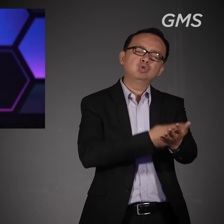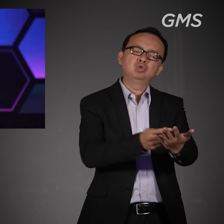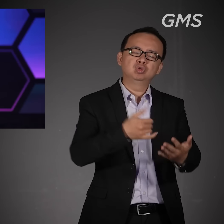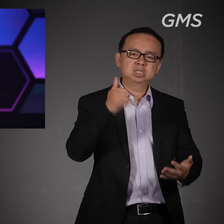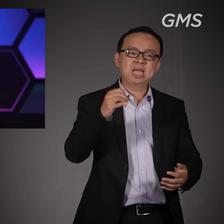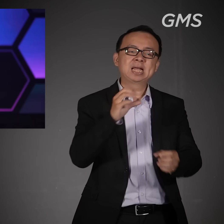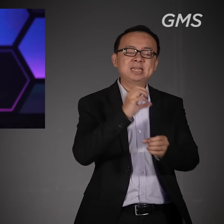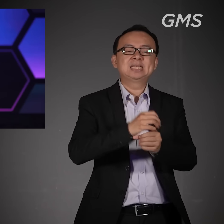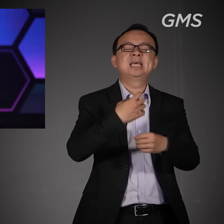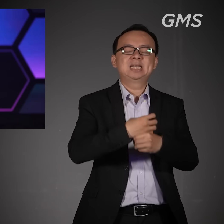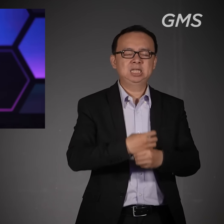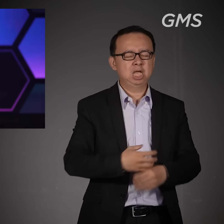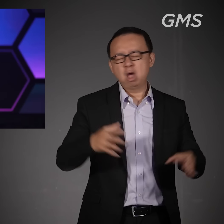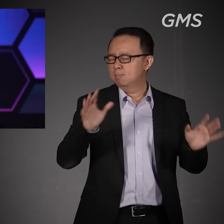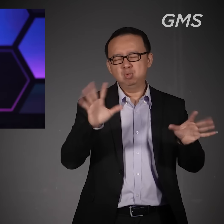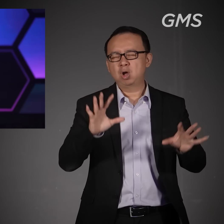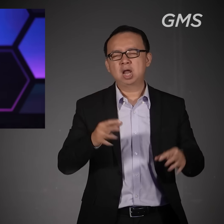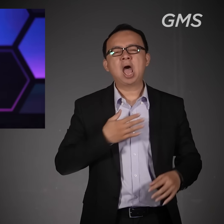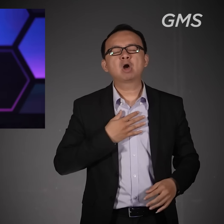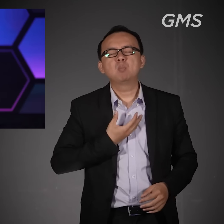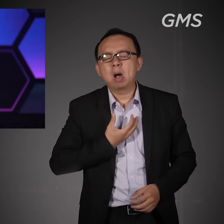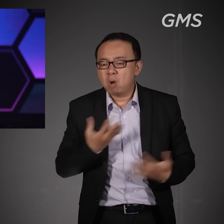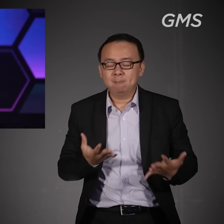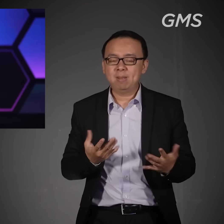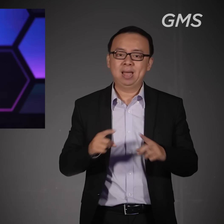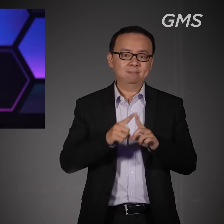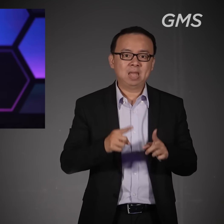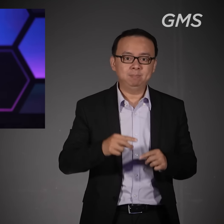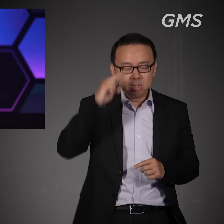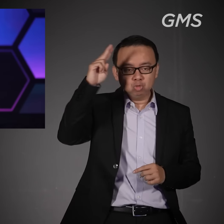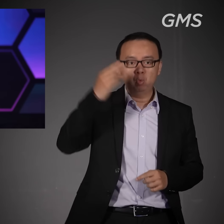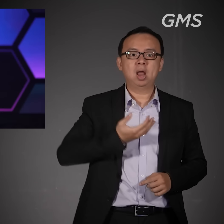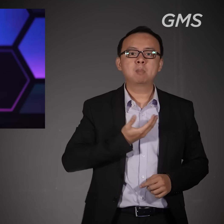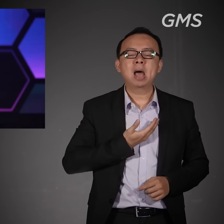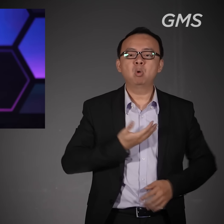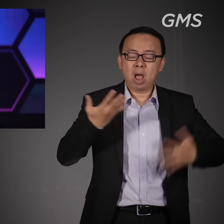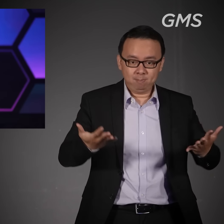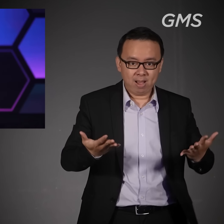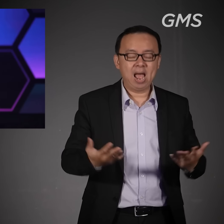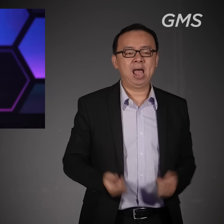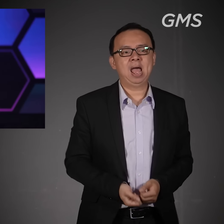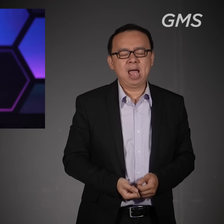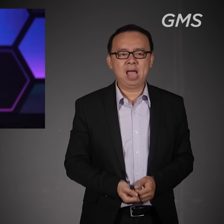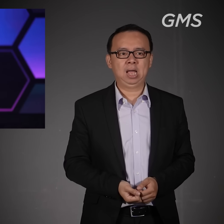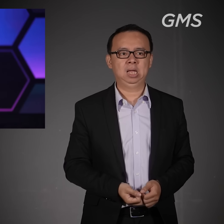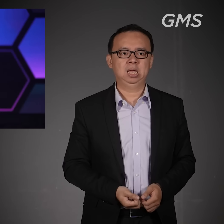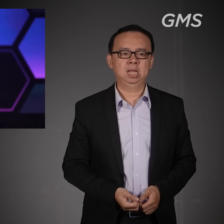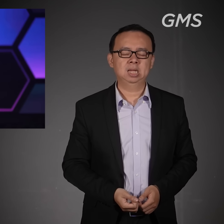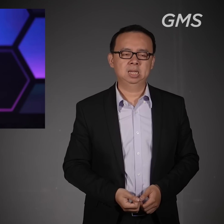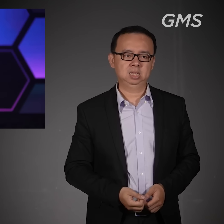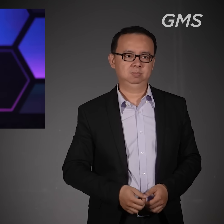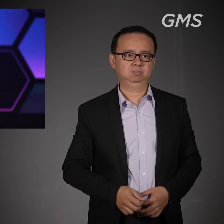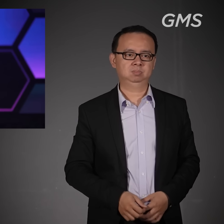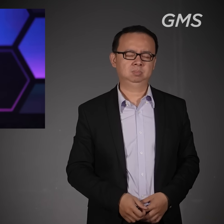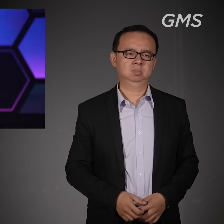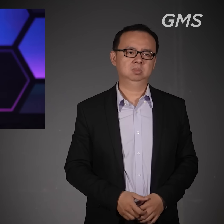yang dilaksanakan. Biarlah kehendak Tuhan bukan kehendak saya yang terjadi dalam hidup ini.